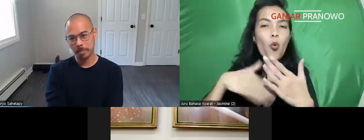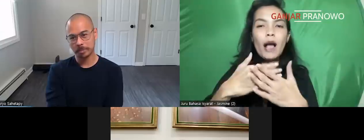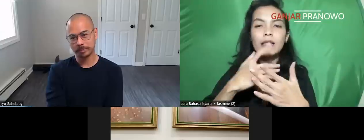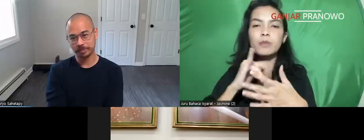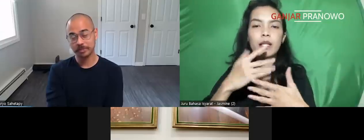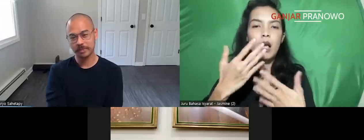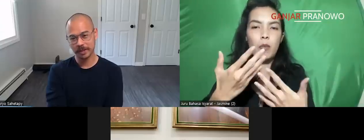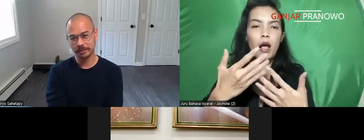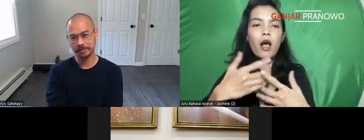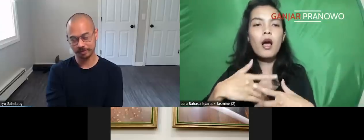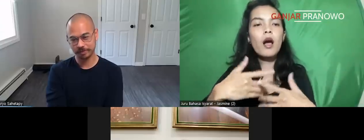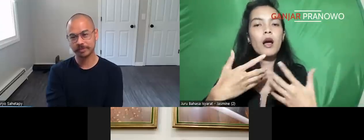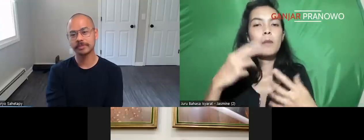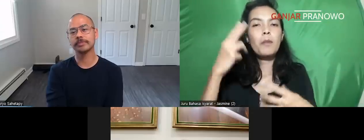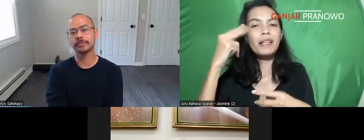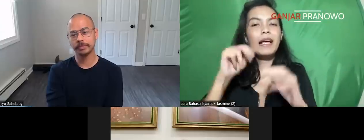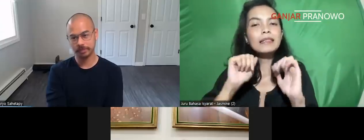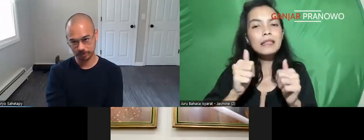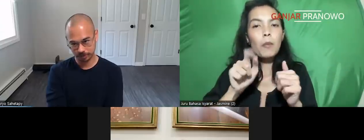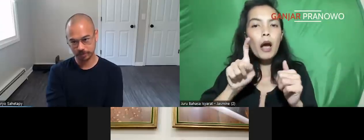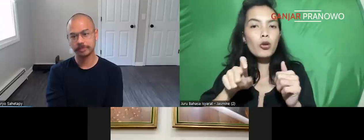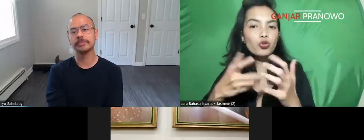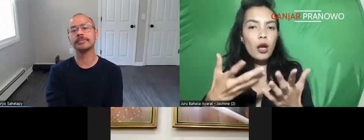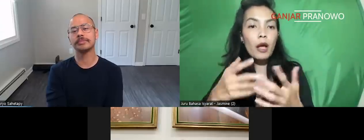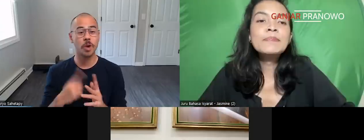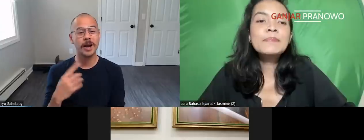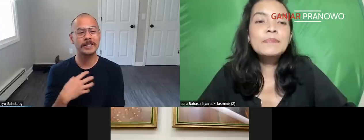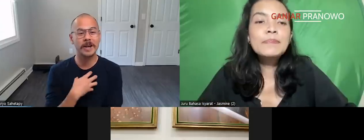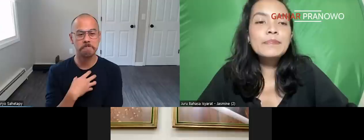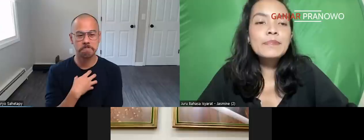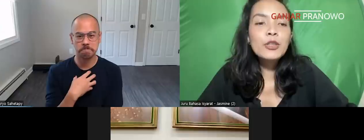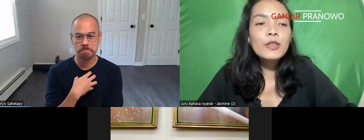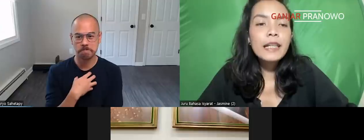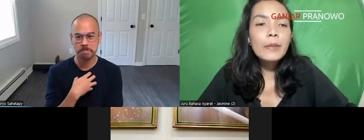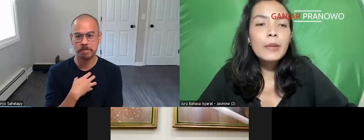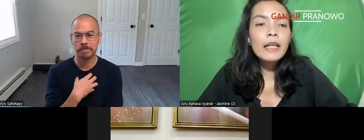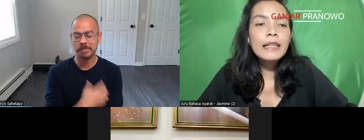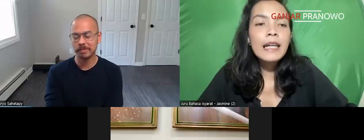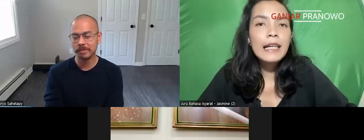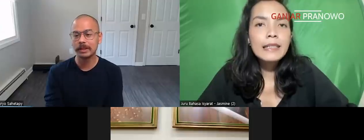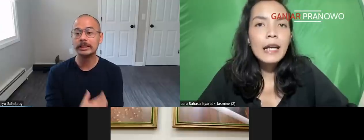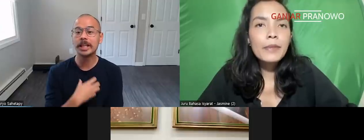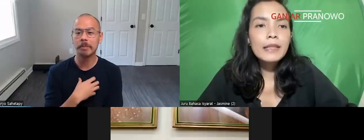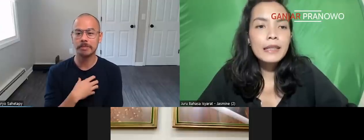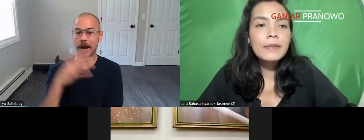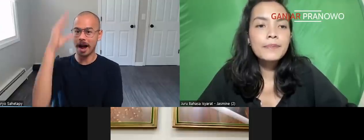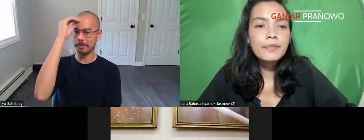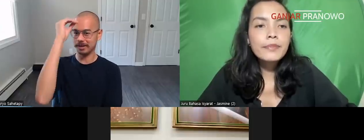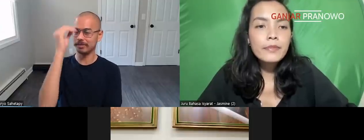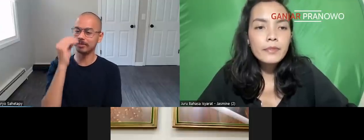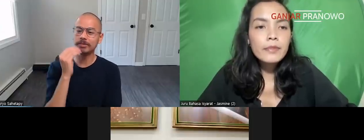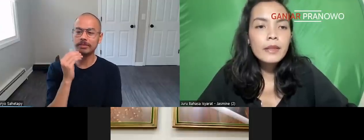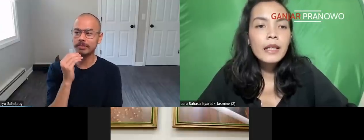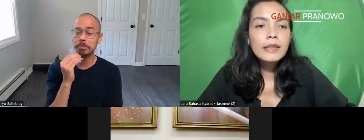apa yang pemerintah siapkan untuk mereka agar mereka bisa terlibat menurut saya pribadi adalah sikapnya